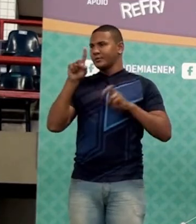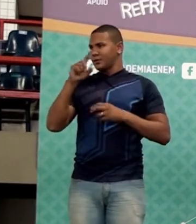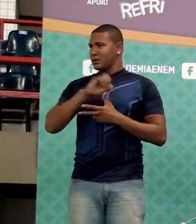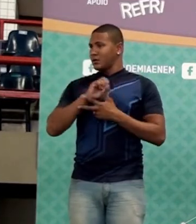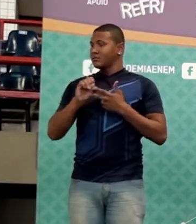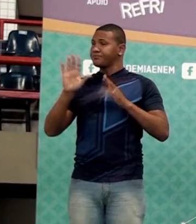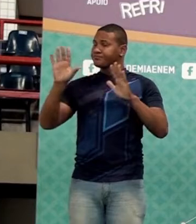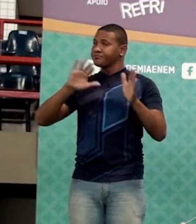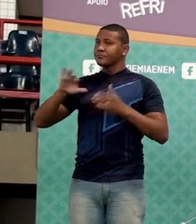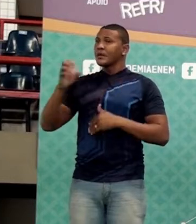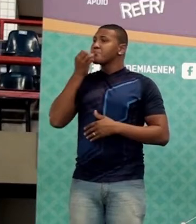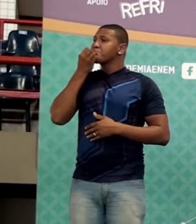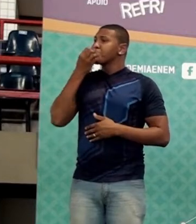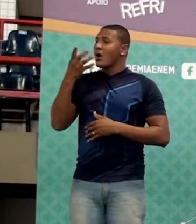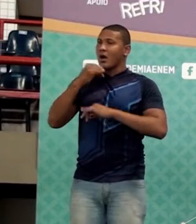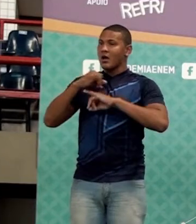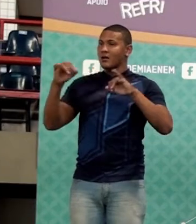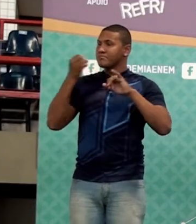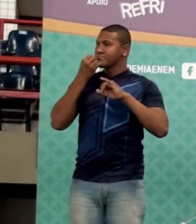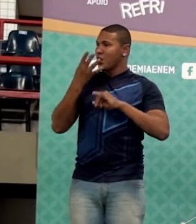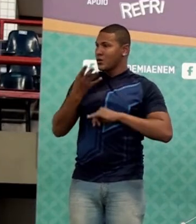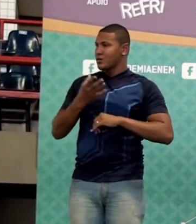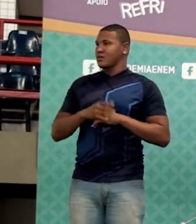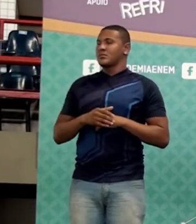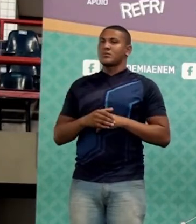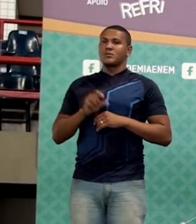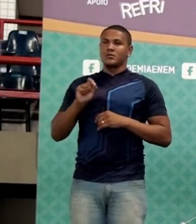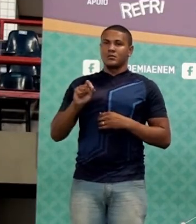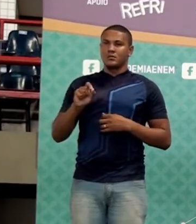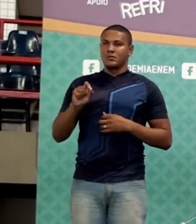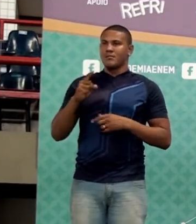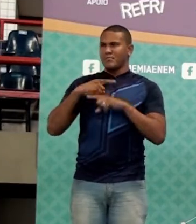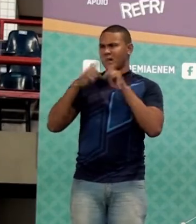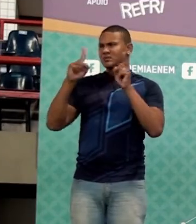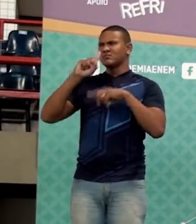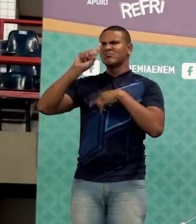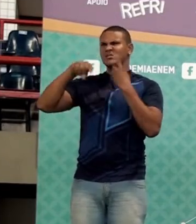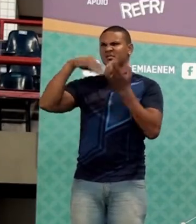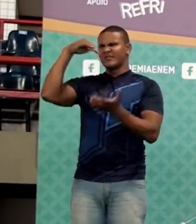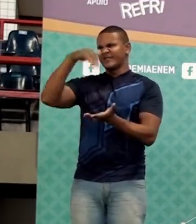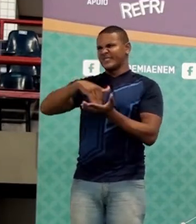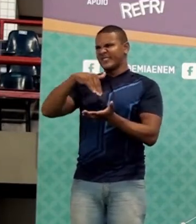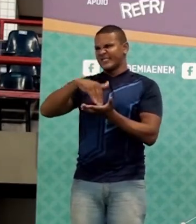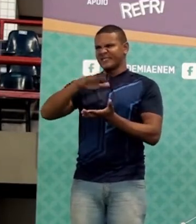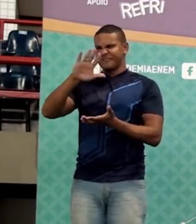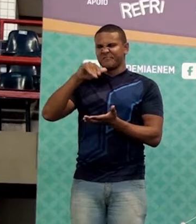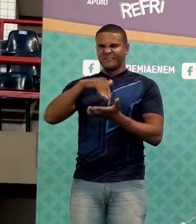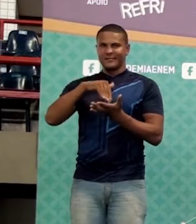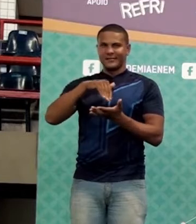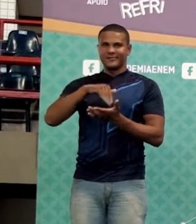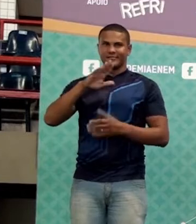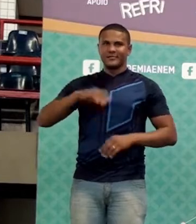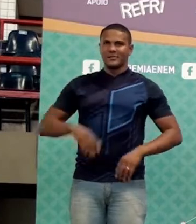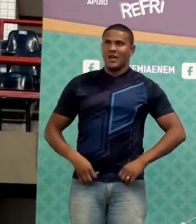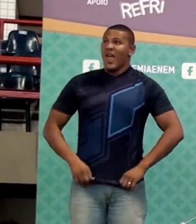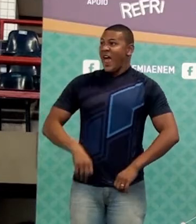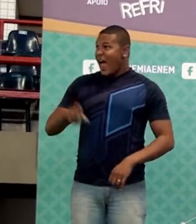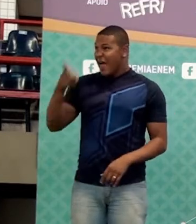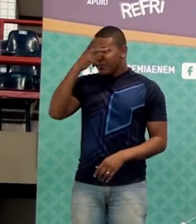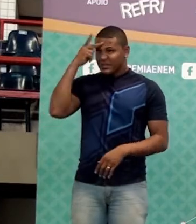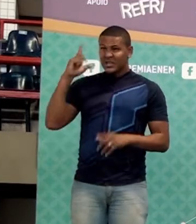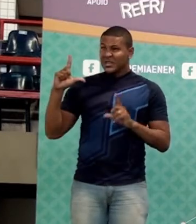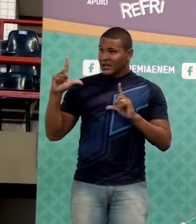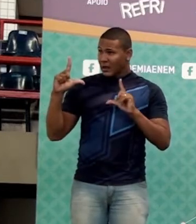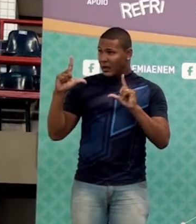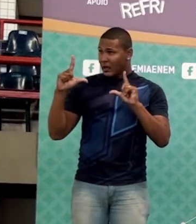para vocês, muito boa mesmo, mas eu vou deixar só para o finalzinho da aula, tá certo? Que é para aquele pessoal que fica até o